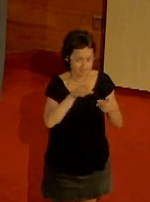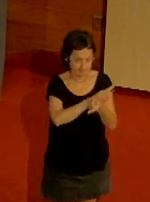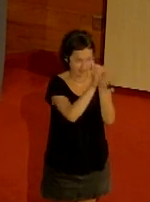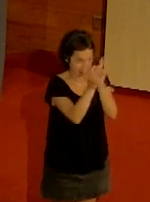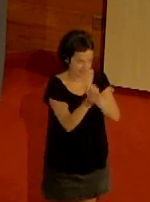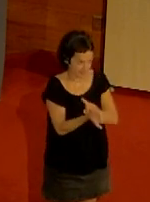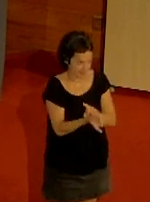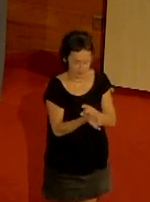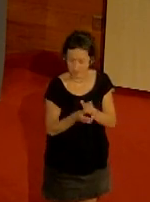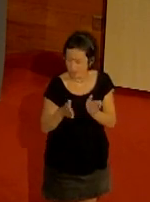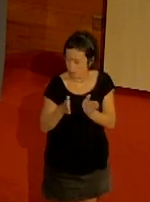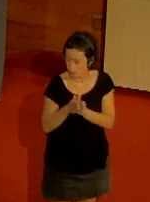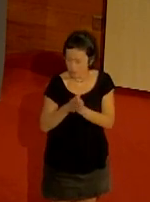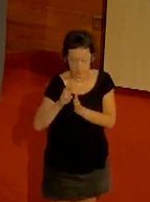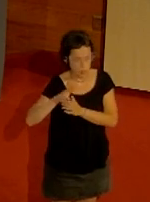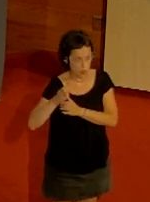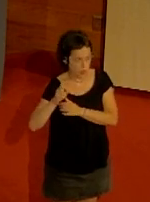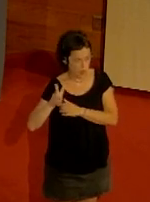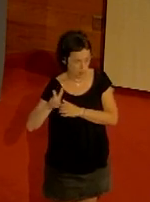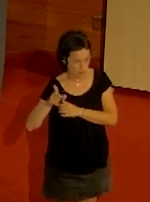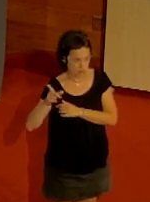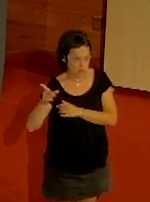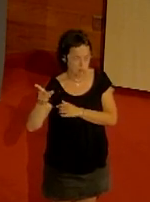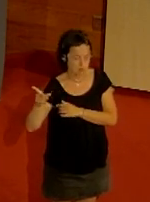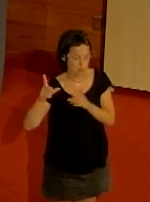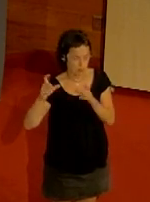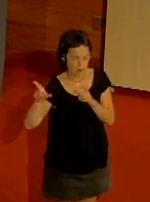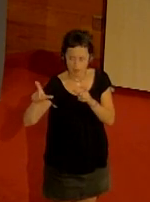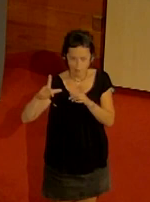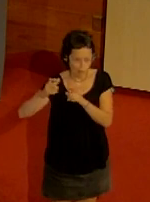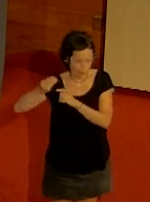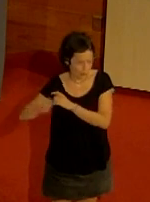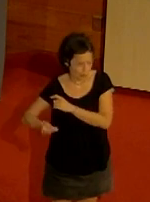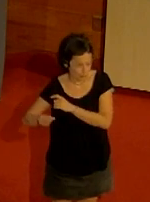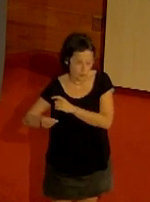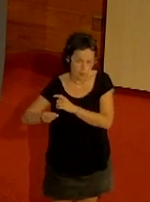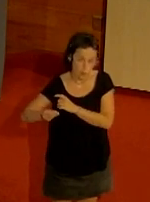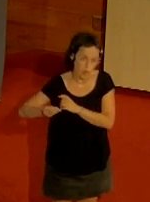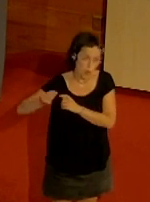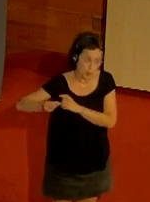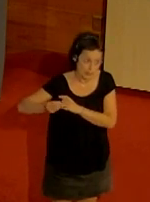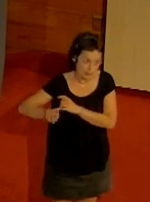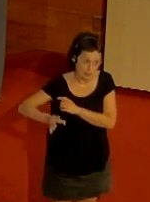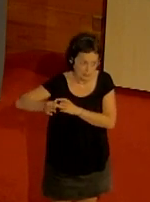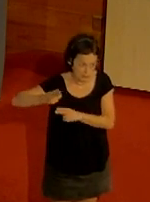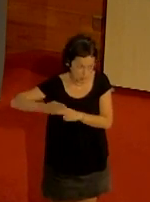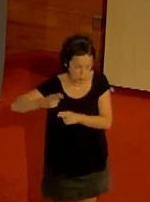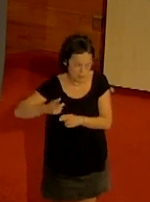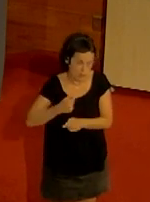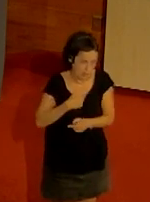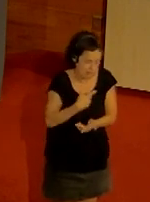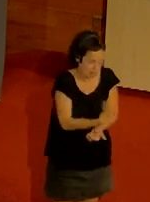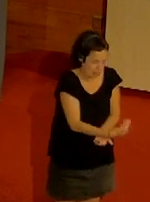El compañero Pau Coy, fotógrafo, esta foto sí es buena, ¿no? Como las mías. Buena y dura, pero bueno. Decía, fuimos a